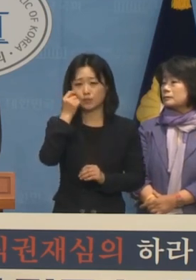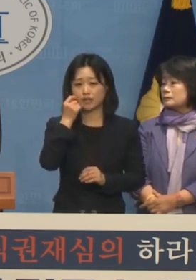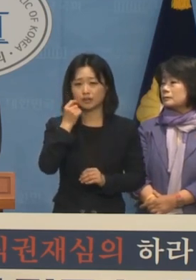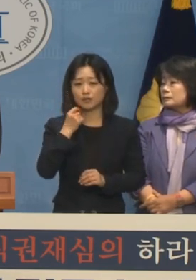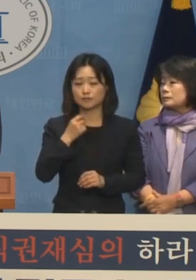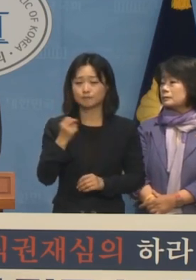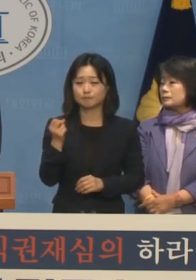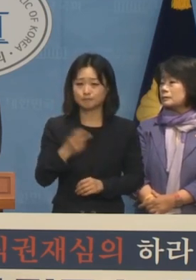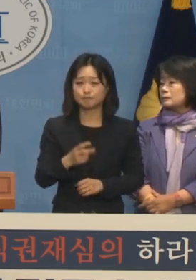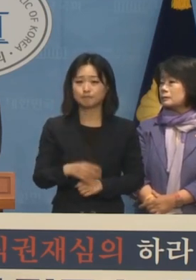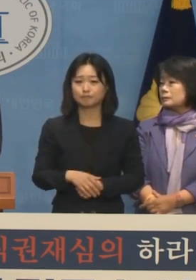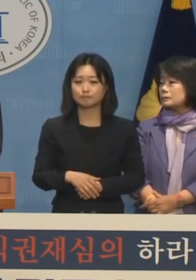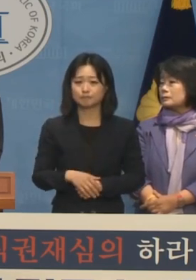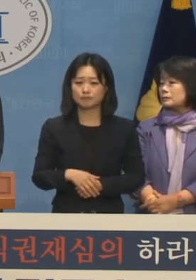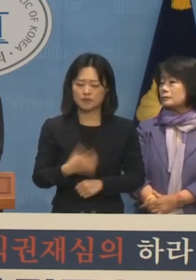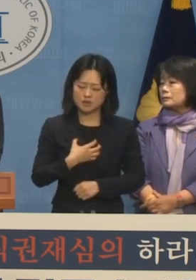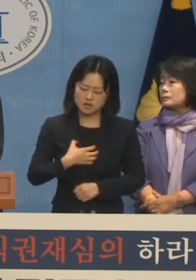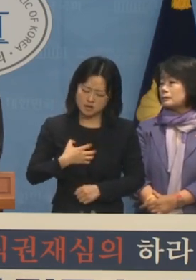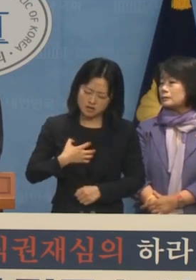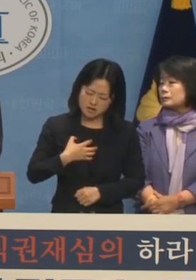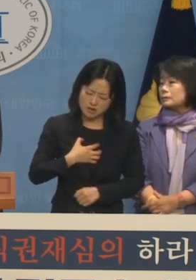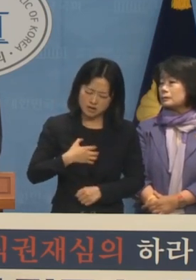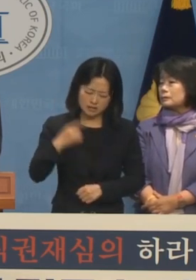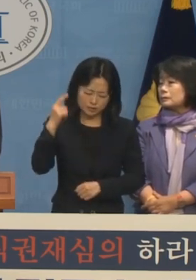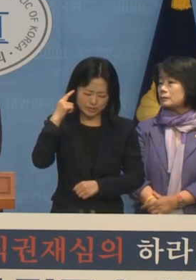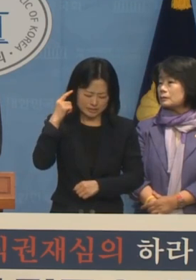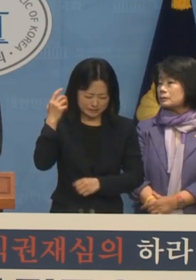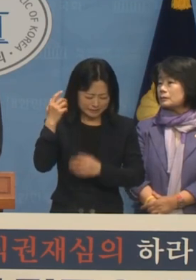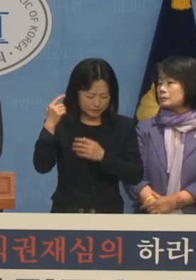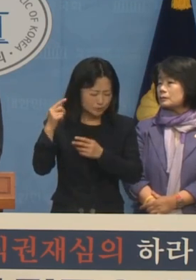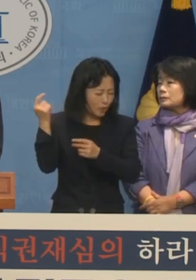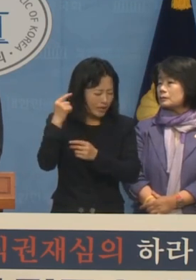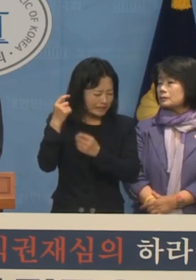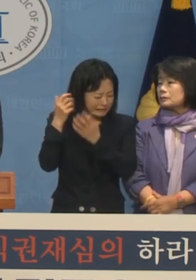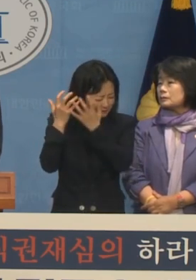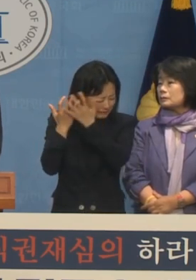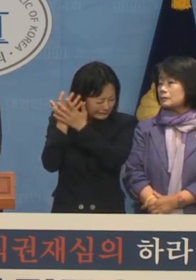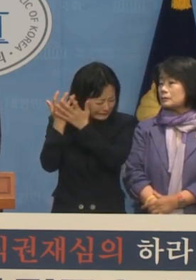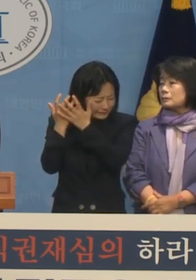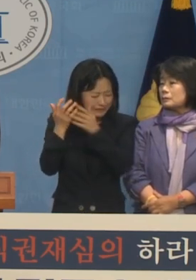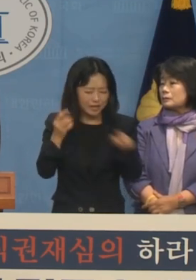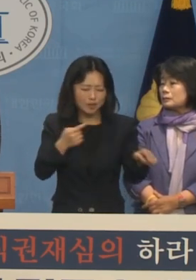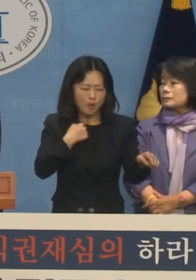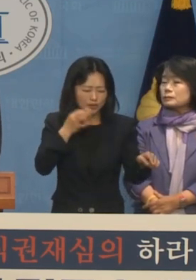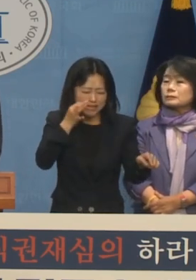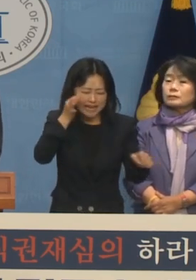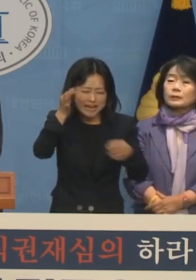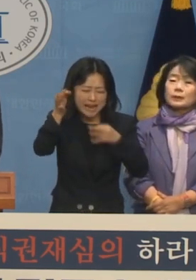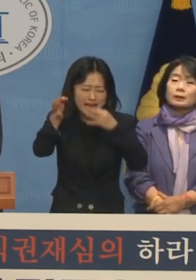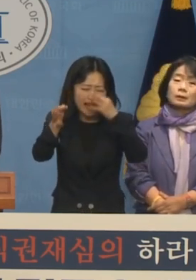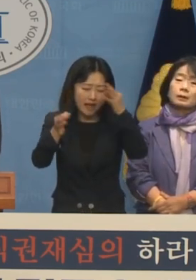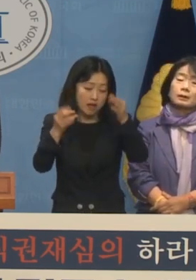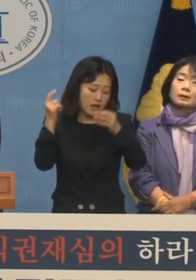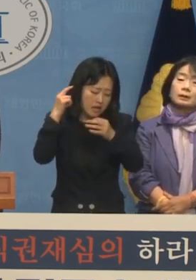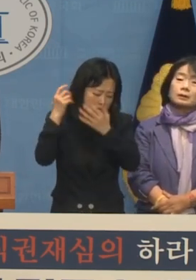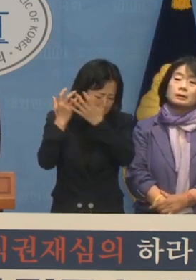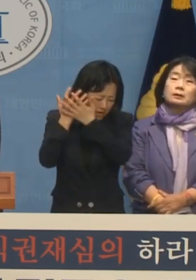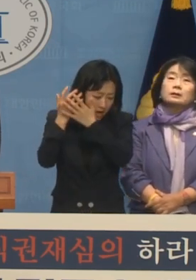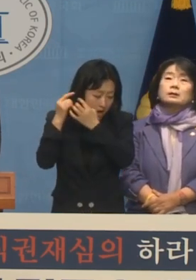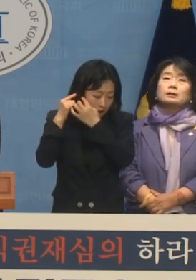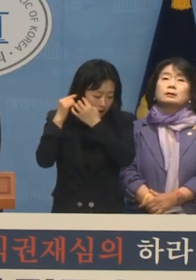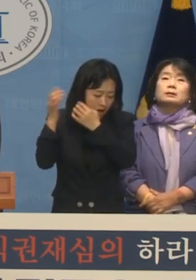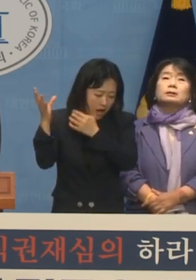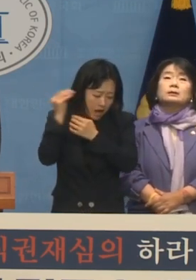그리고 고통이 잘도 심하고 이명이 심해집니다. 계속 그들의 목소리가 들리고 하다 보니까